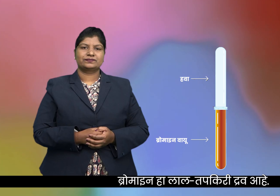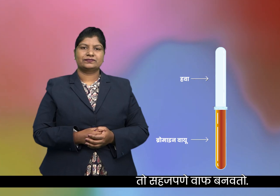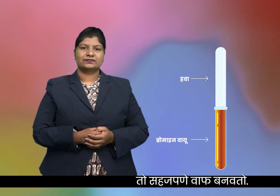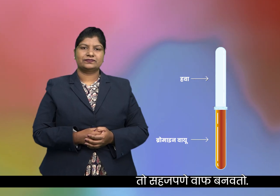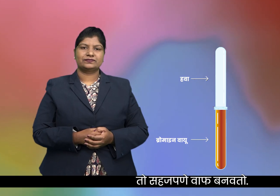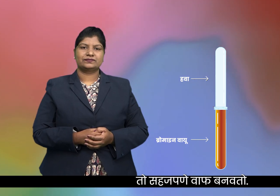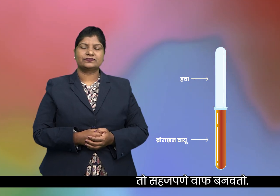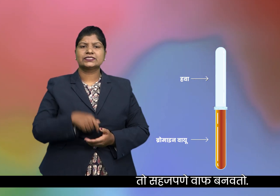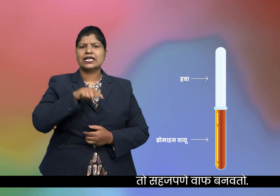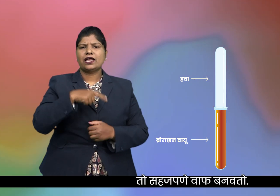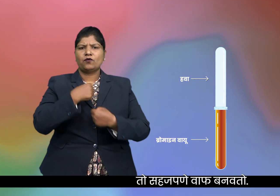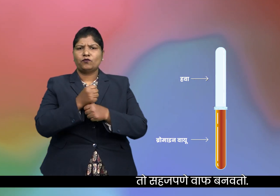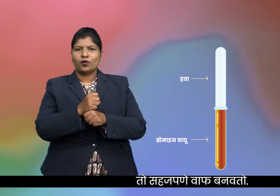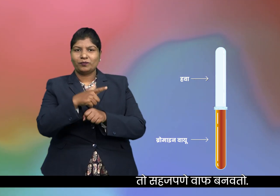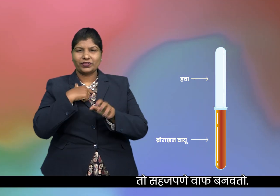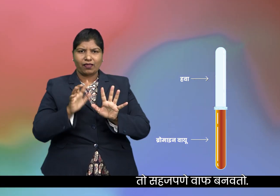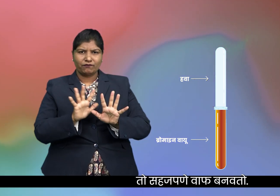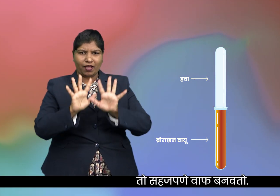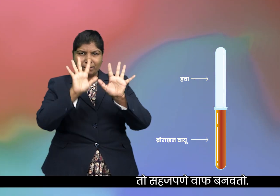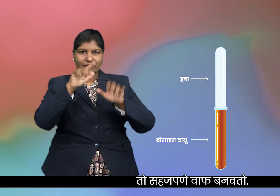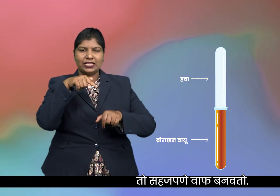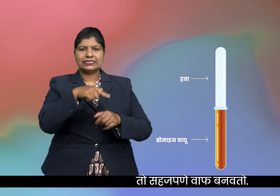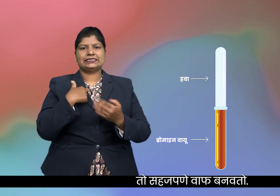तो सहजपणे वाफ बनवतो.